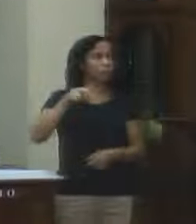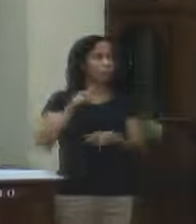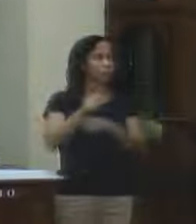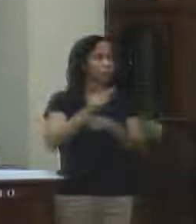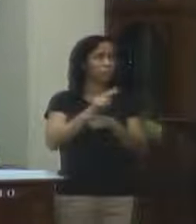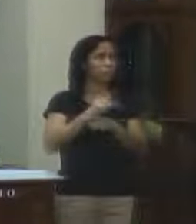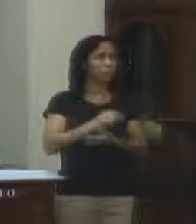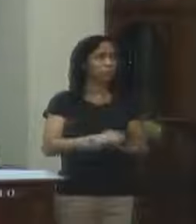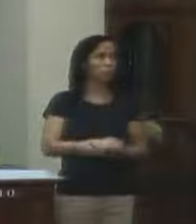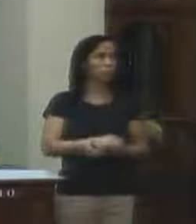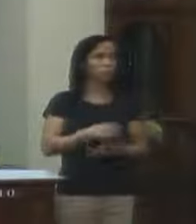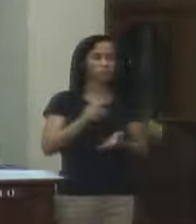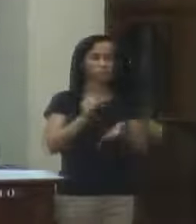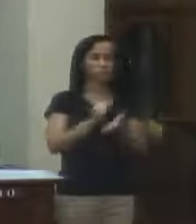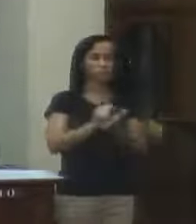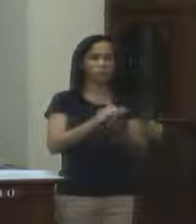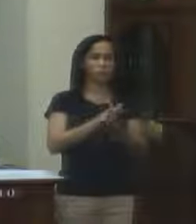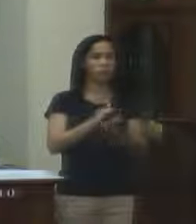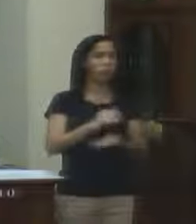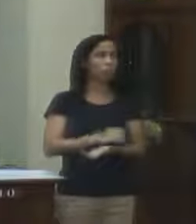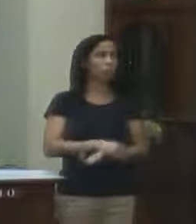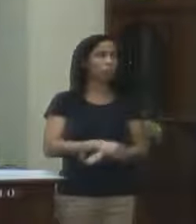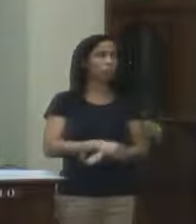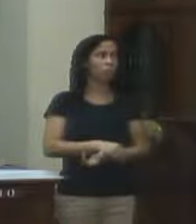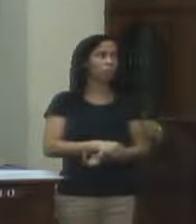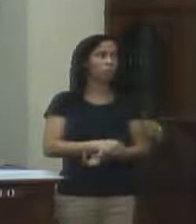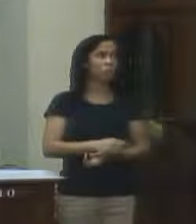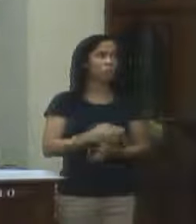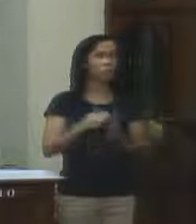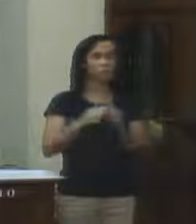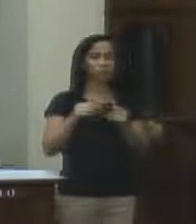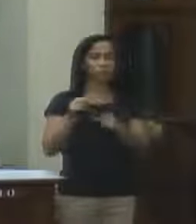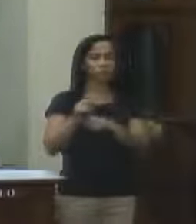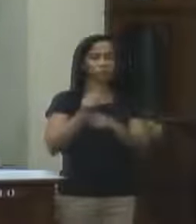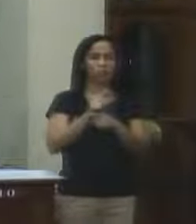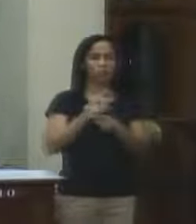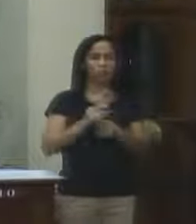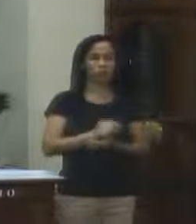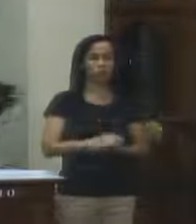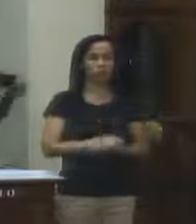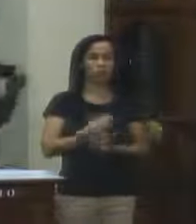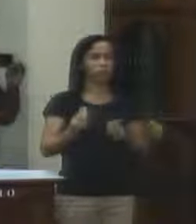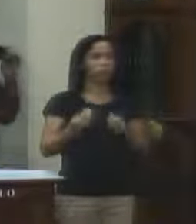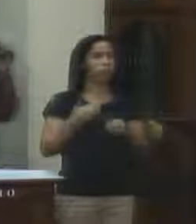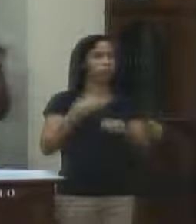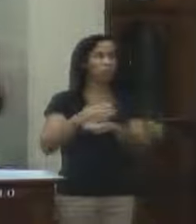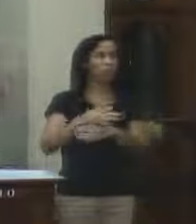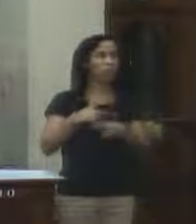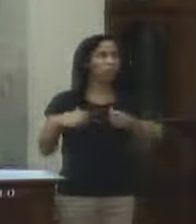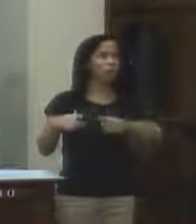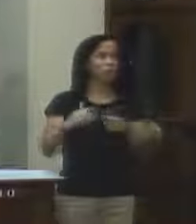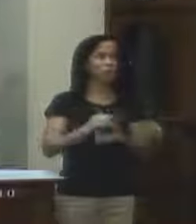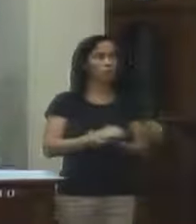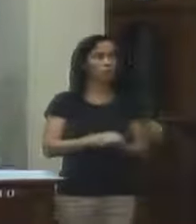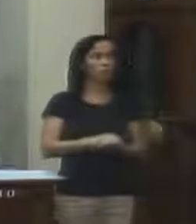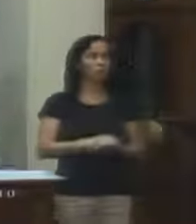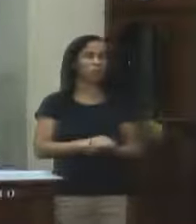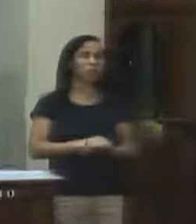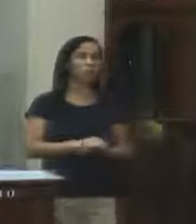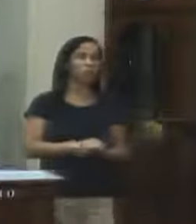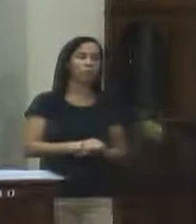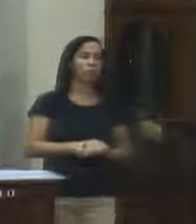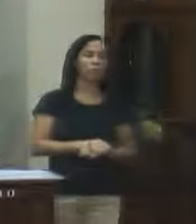fiscalização, com o decreto em mãos. Foi pedido uma fiscalização. Como que você vai entrar no lugar, vai